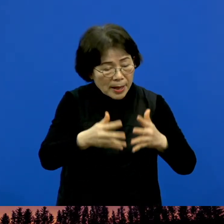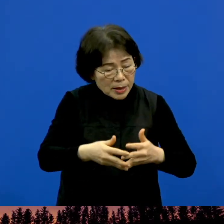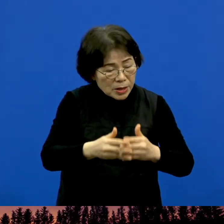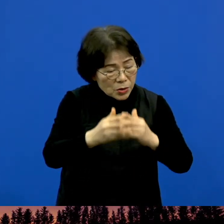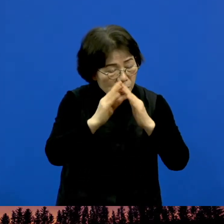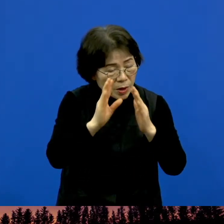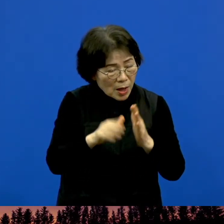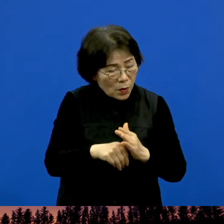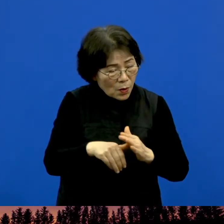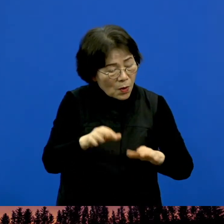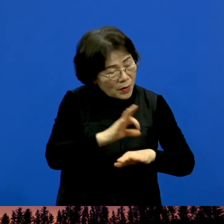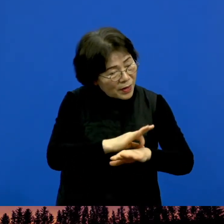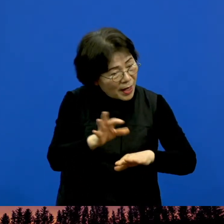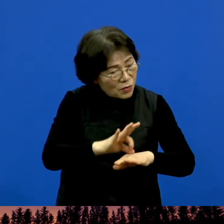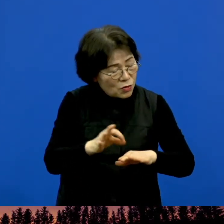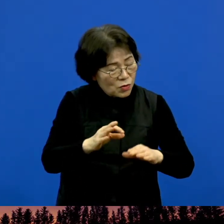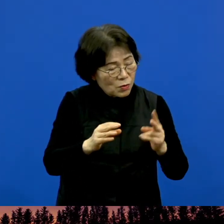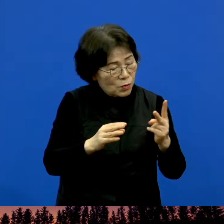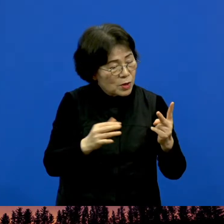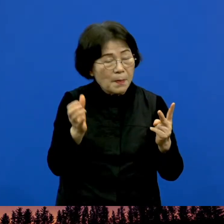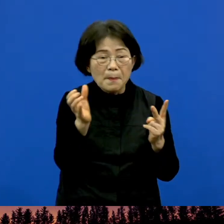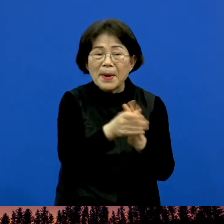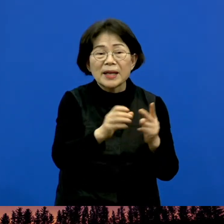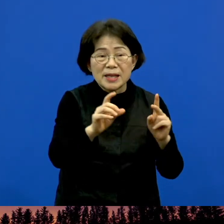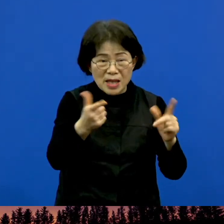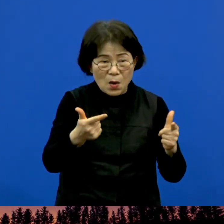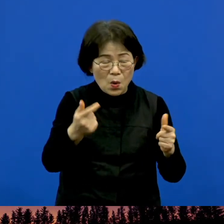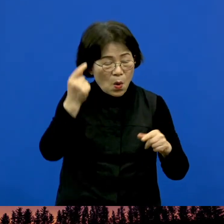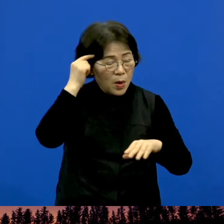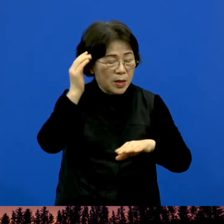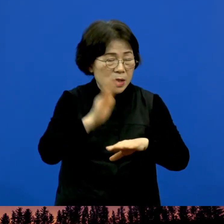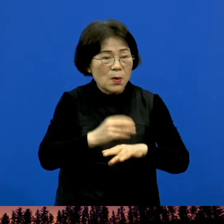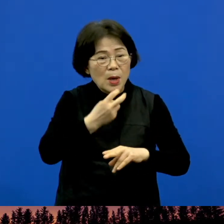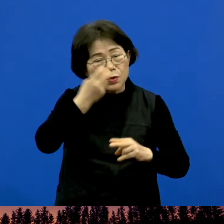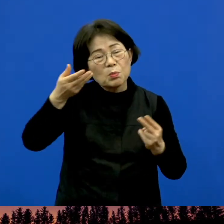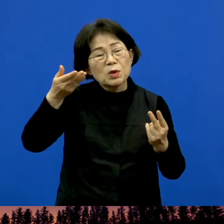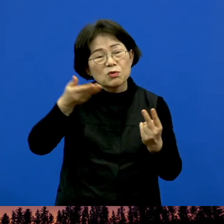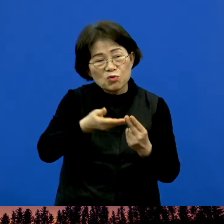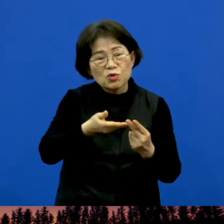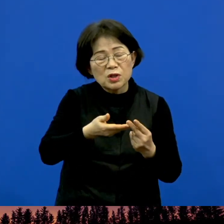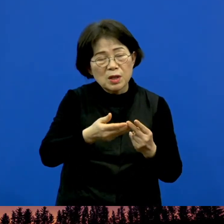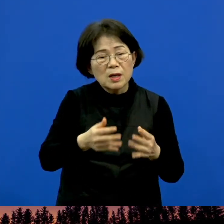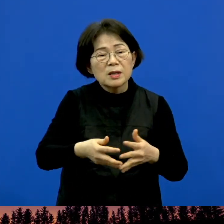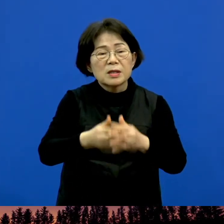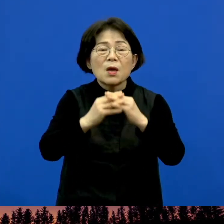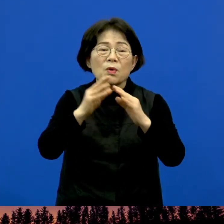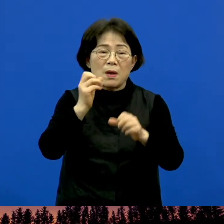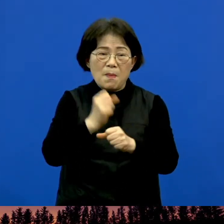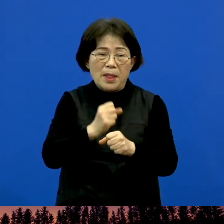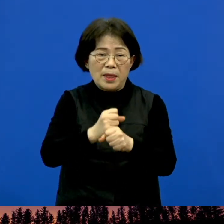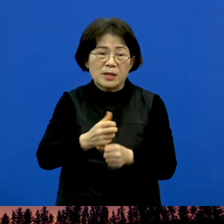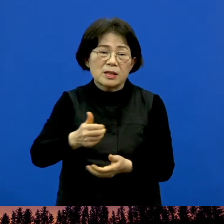지으시는데도 대충 짓지 않아요. 작은 성막도 그냥 대충 지으시는 게 아니에요.